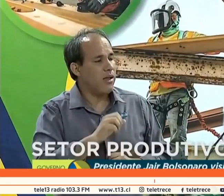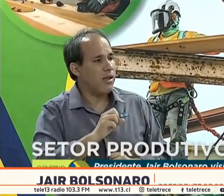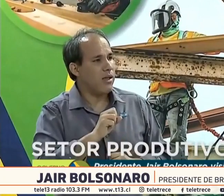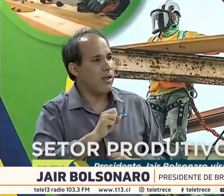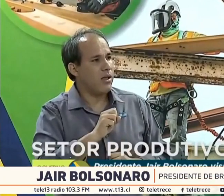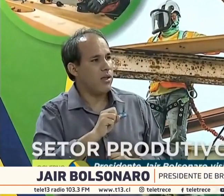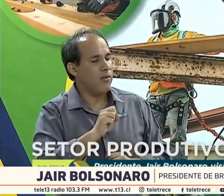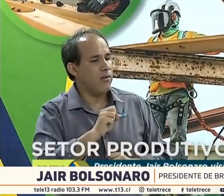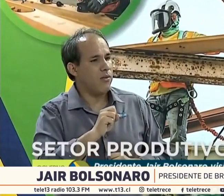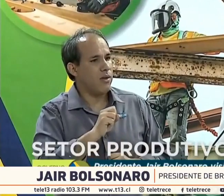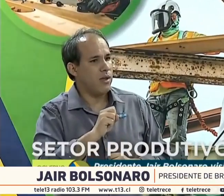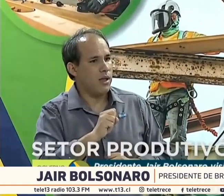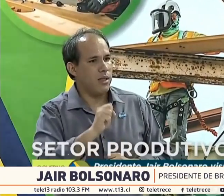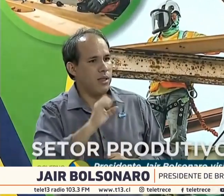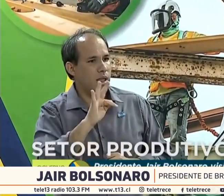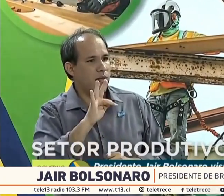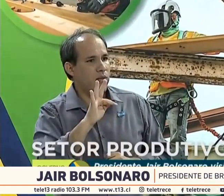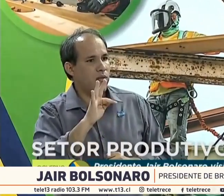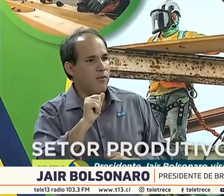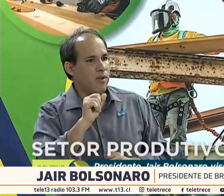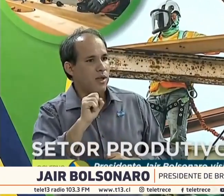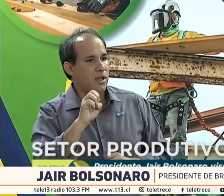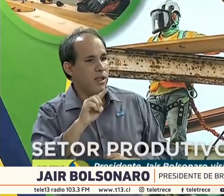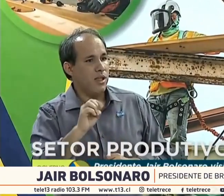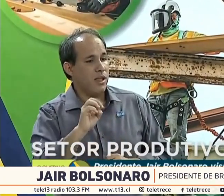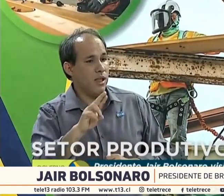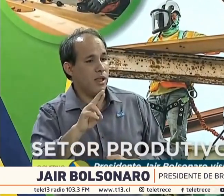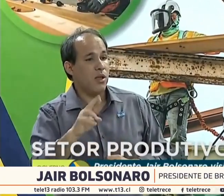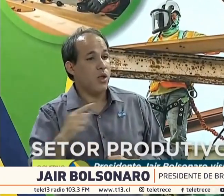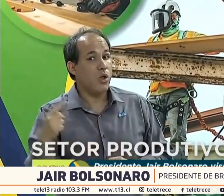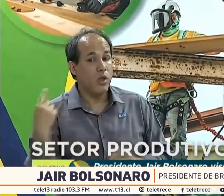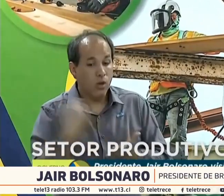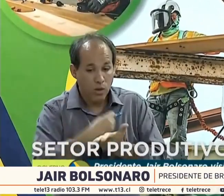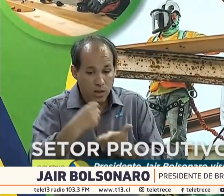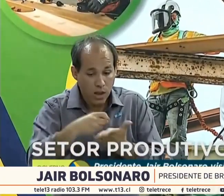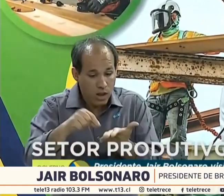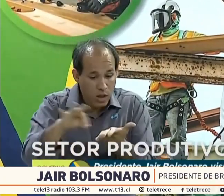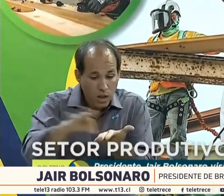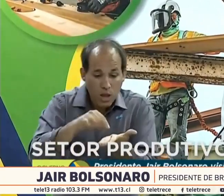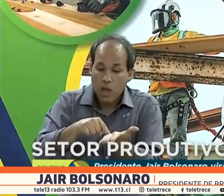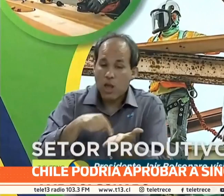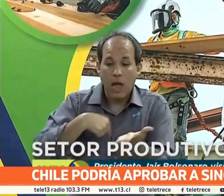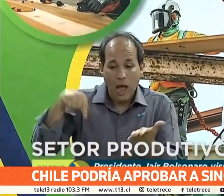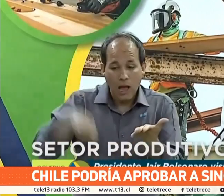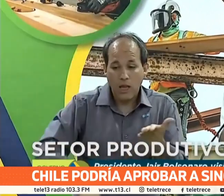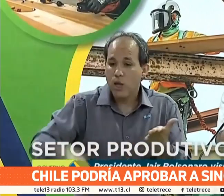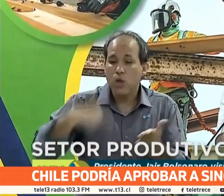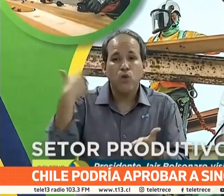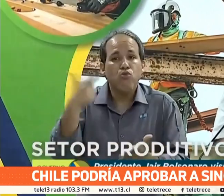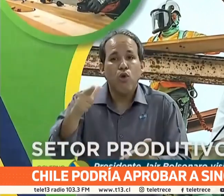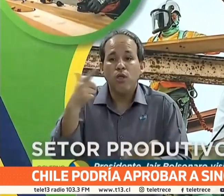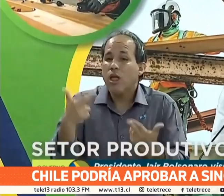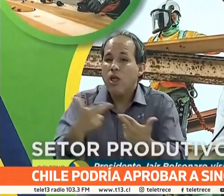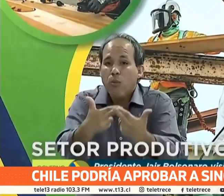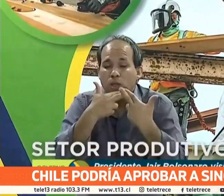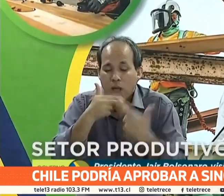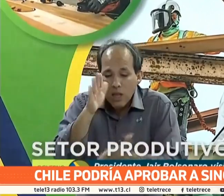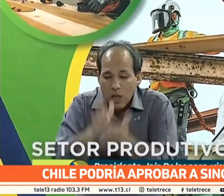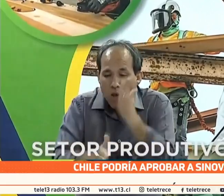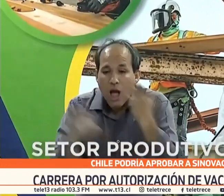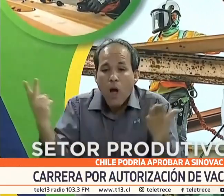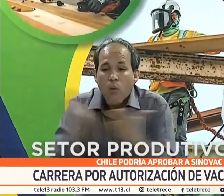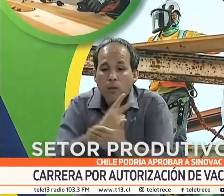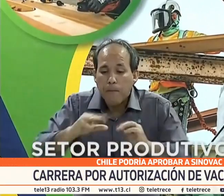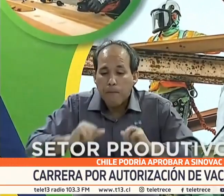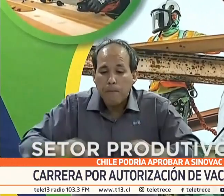también claro está claro en el contrato con pfizer no somos responsables de ningún efecto secundario si te conviertes en un chimpancé